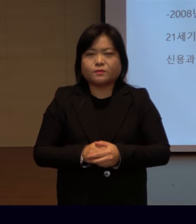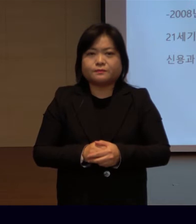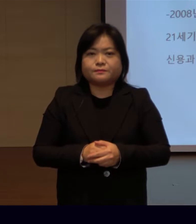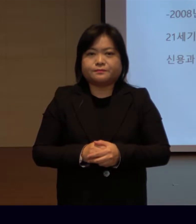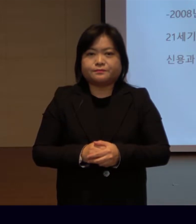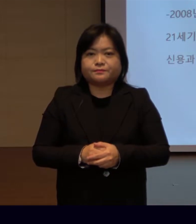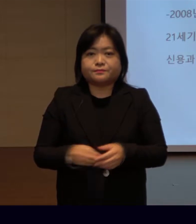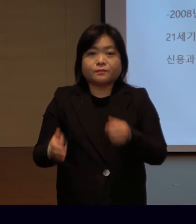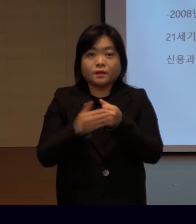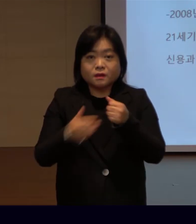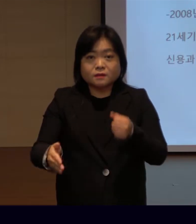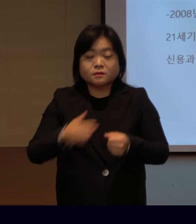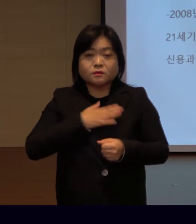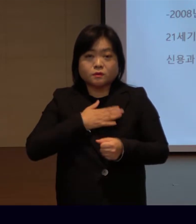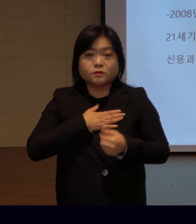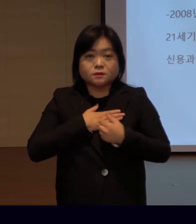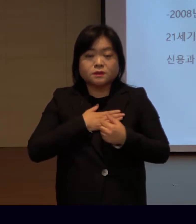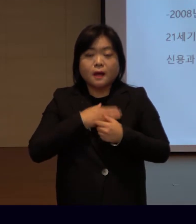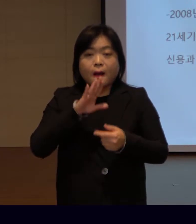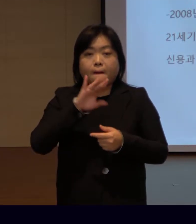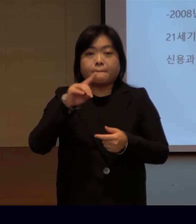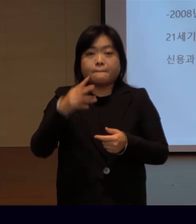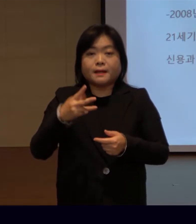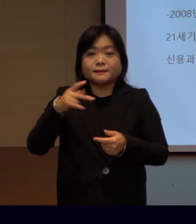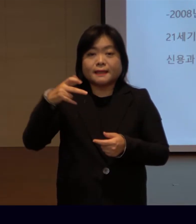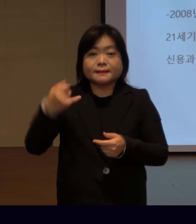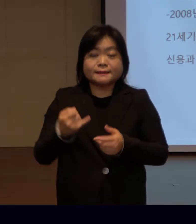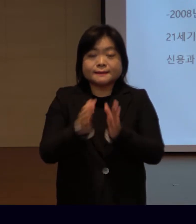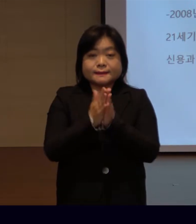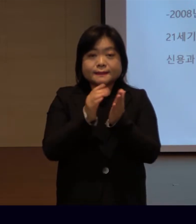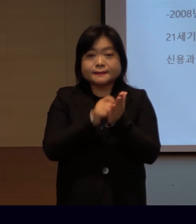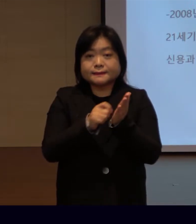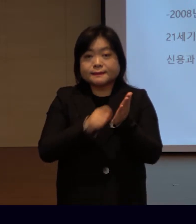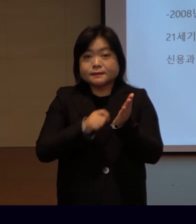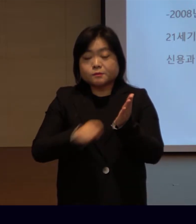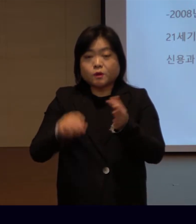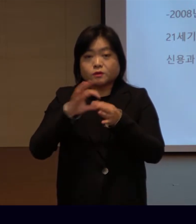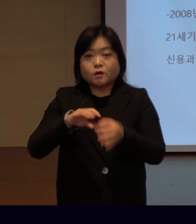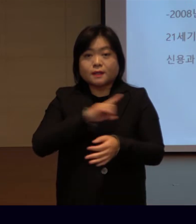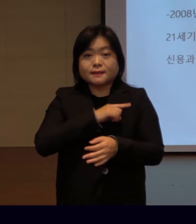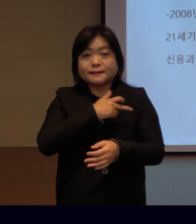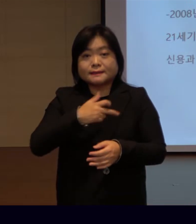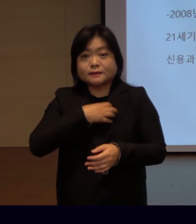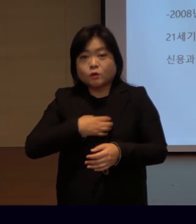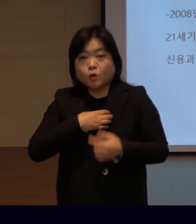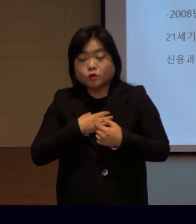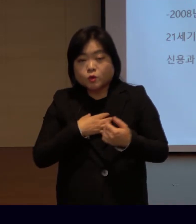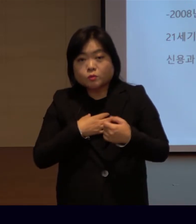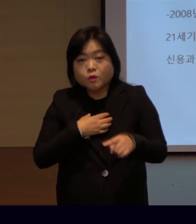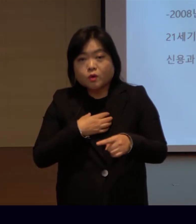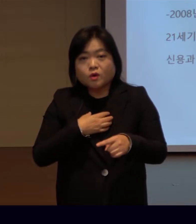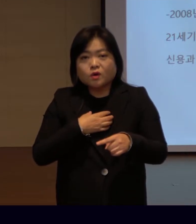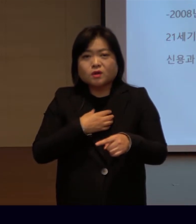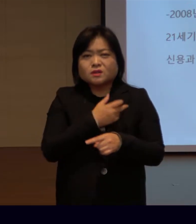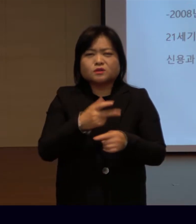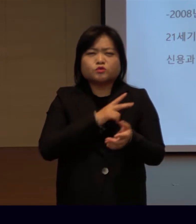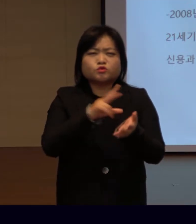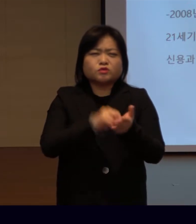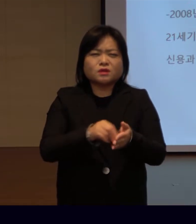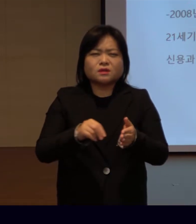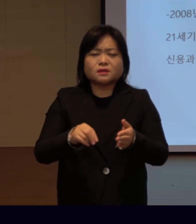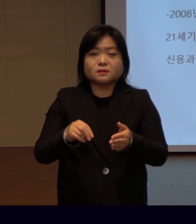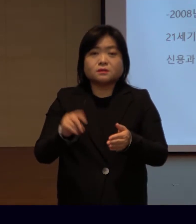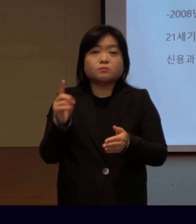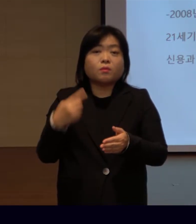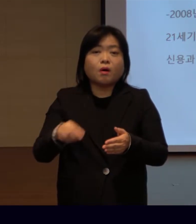것입니다. 그래서 저는 사실은 발자크 그때 책을 쓴 가장 큰 목적도 큰 주제로 보자면 발자크의